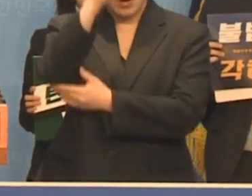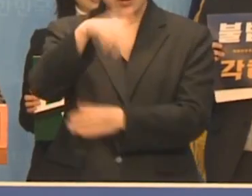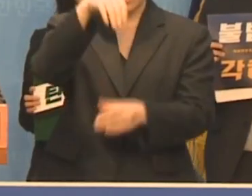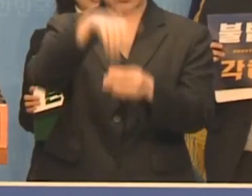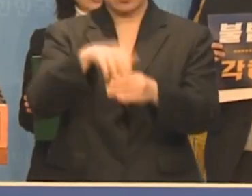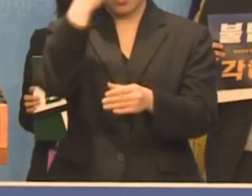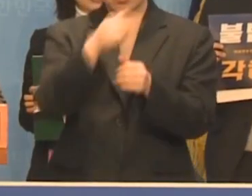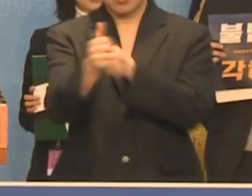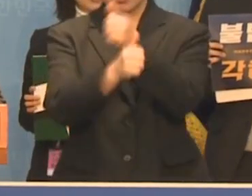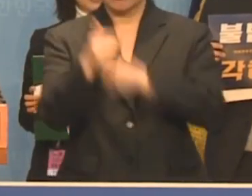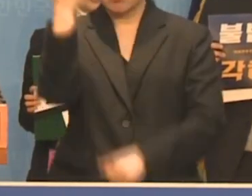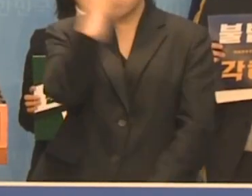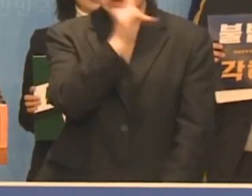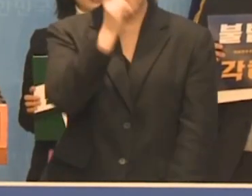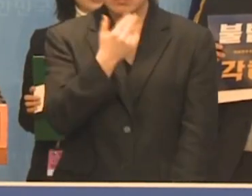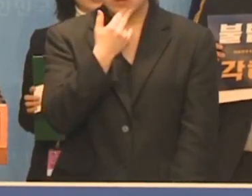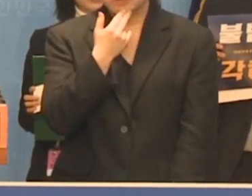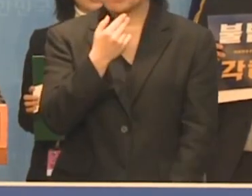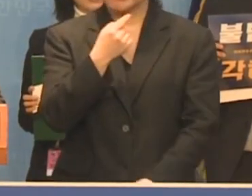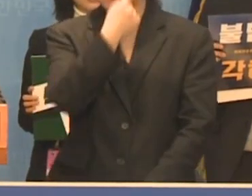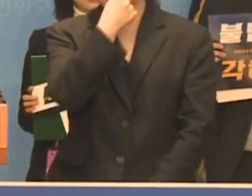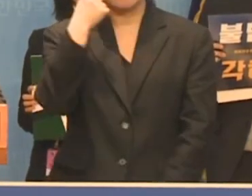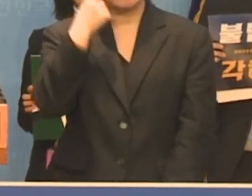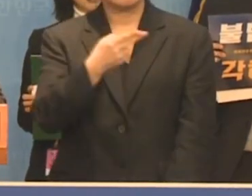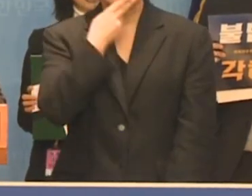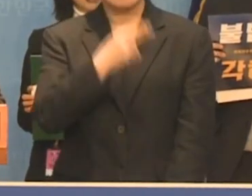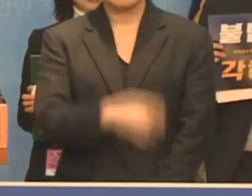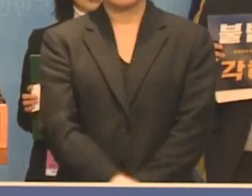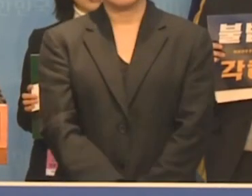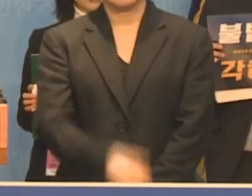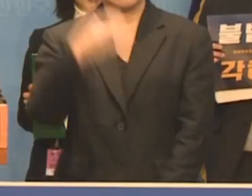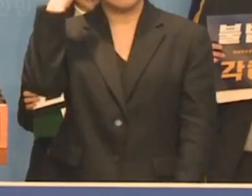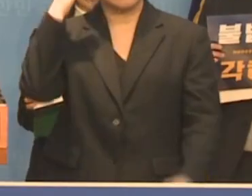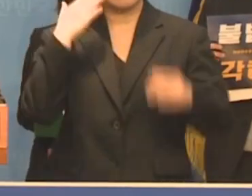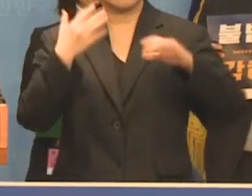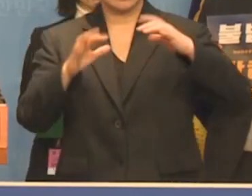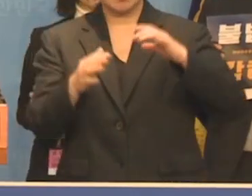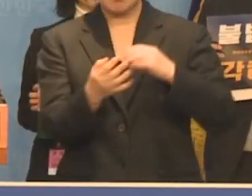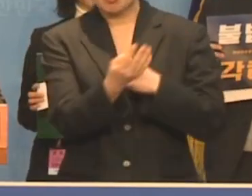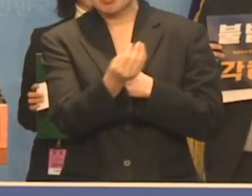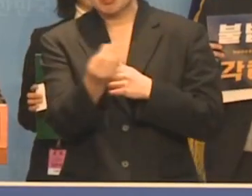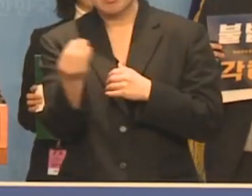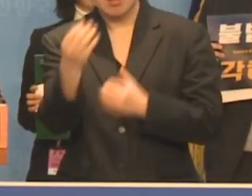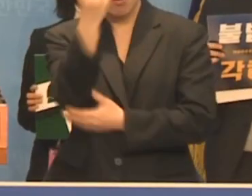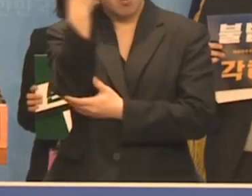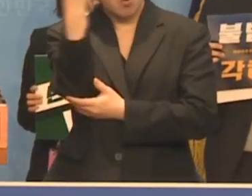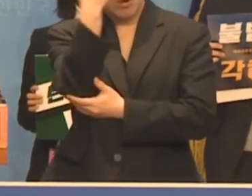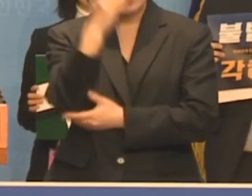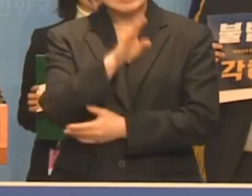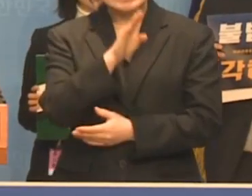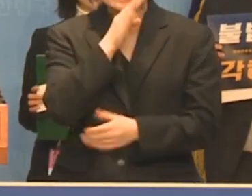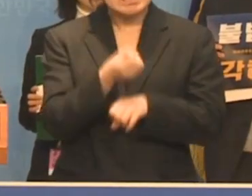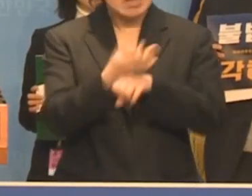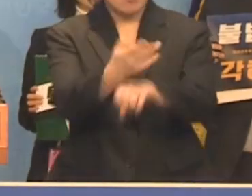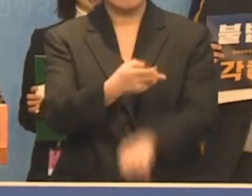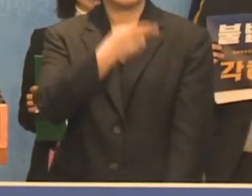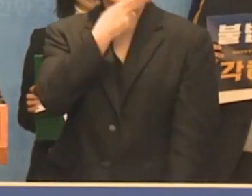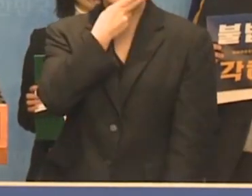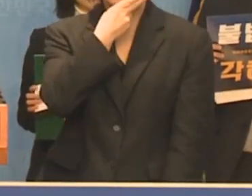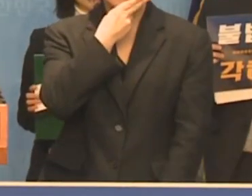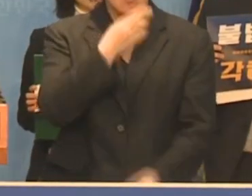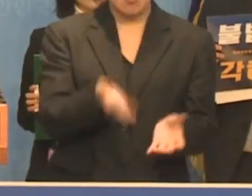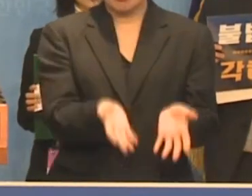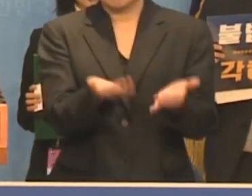투명성 또한 보장되지 않고 있습니다. 대한민국의 몇몇 언론들은 진실을 전달하지 않으며